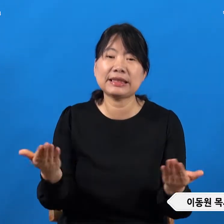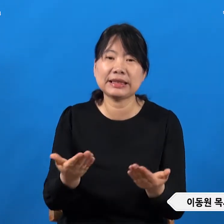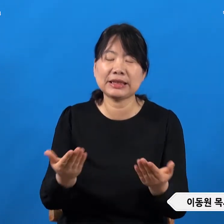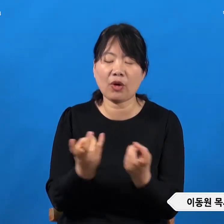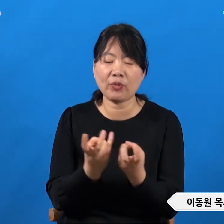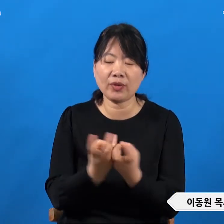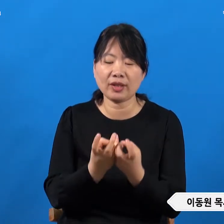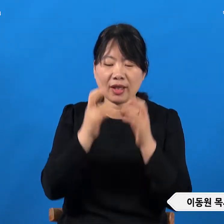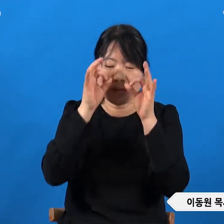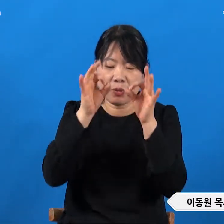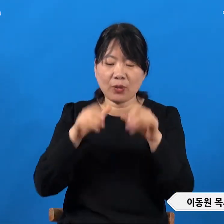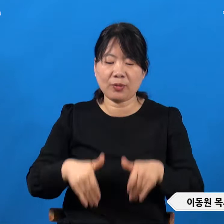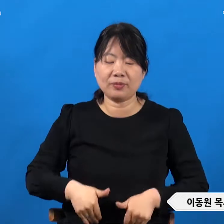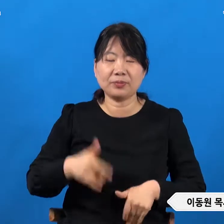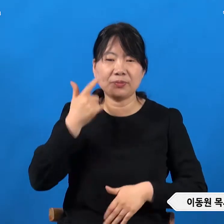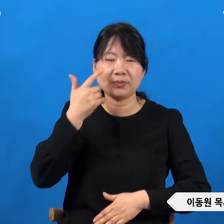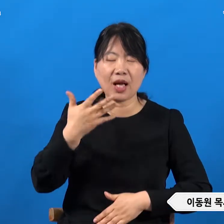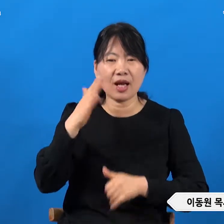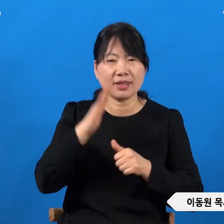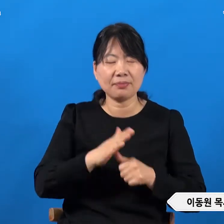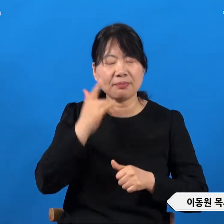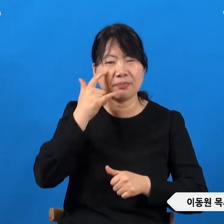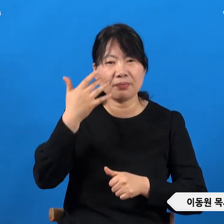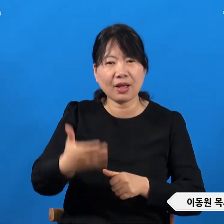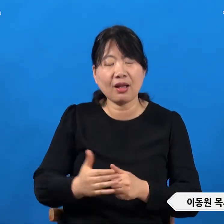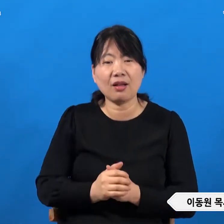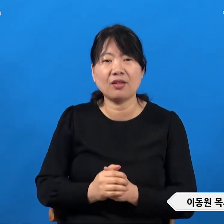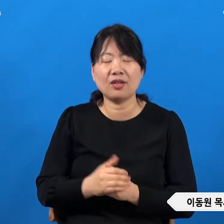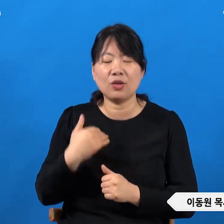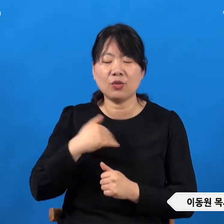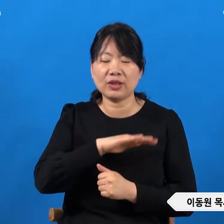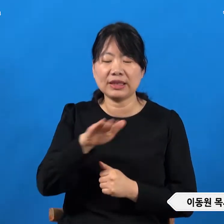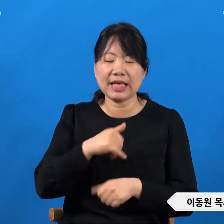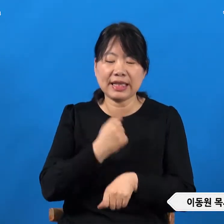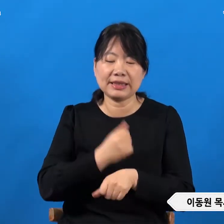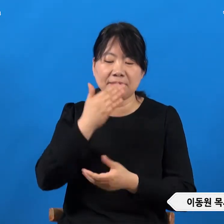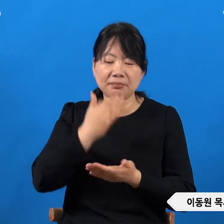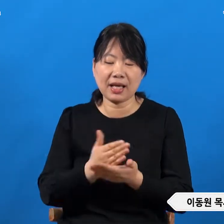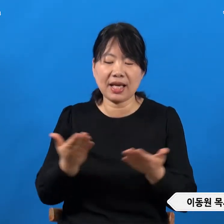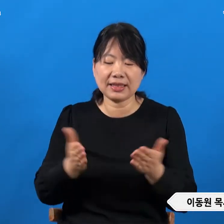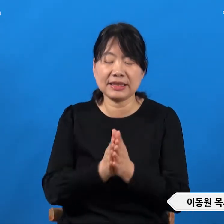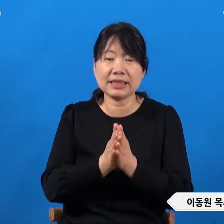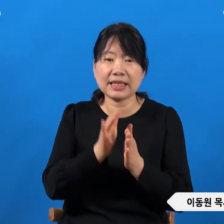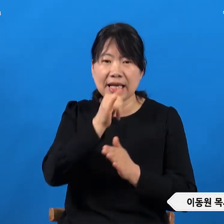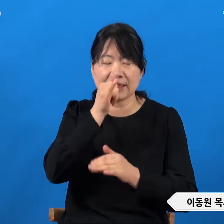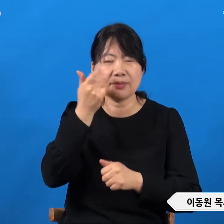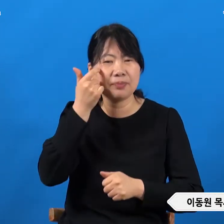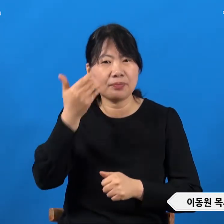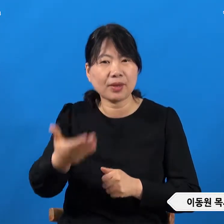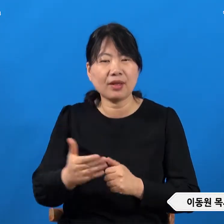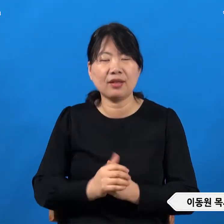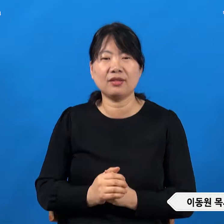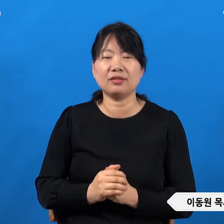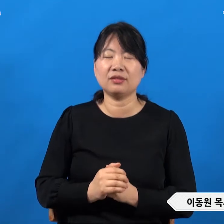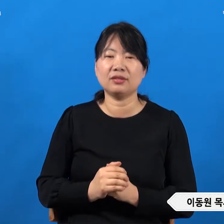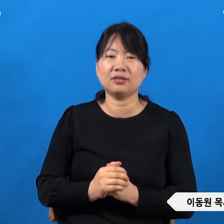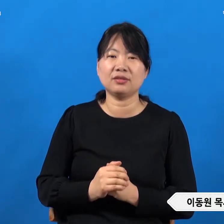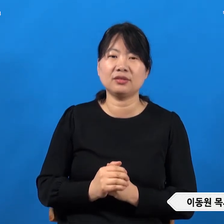일을 어떻게 보아야 할까요? 실패일까요? 우리는 하지 말아야 할 일을 시작하는 것일까요?